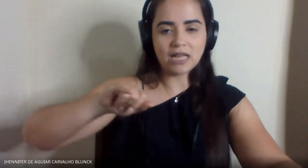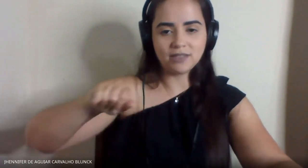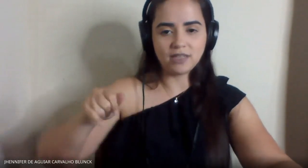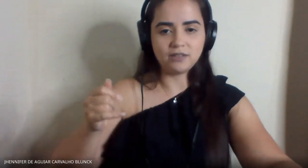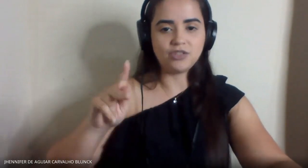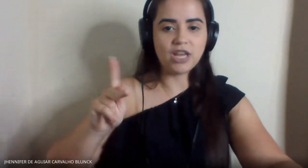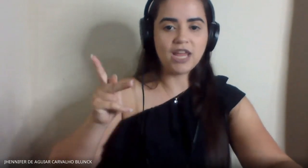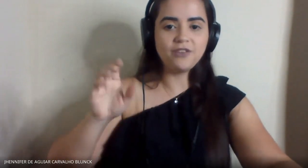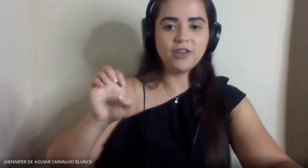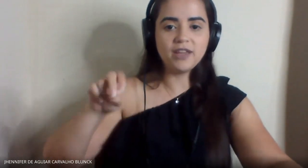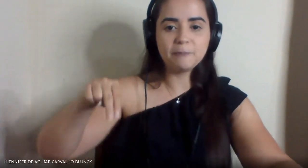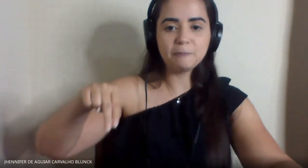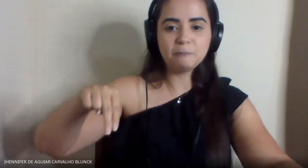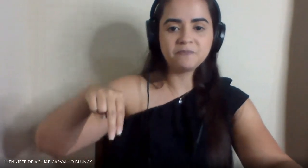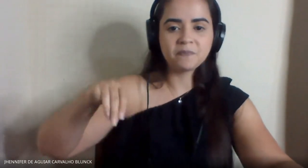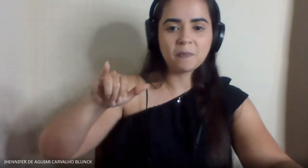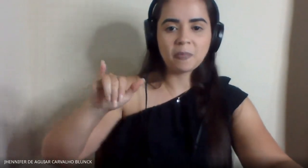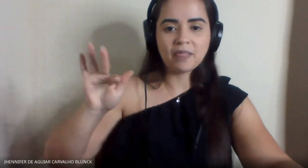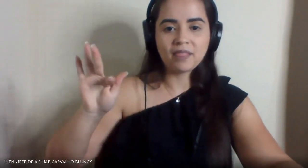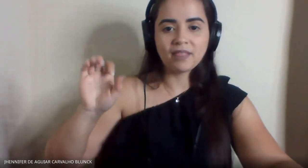No caso aqui, Jennifer.